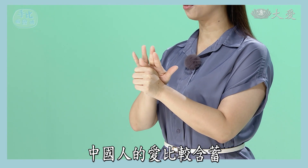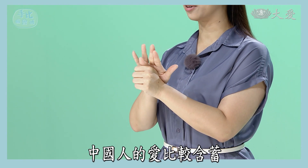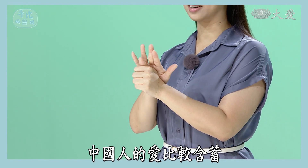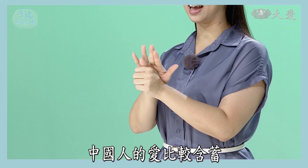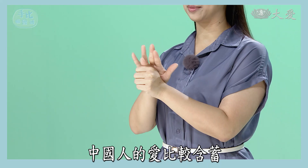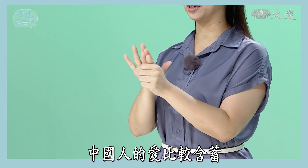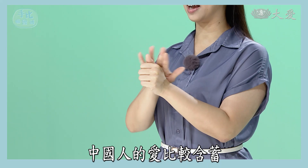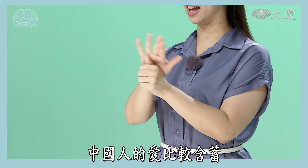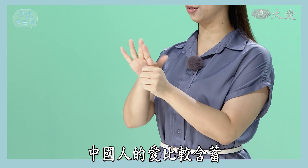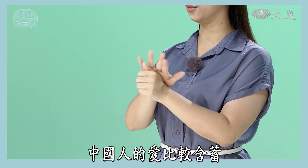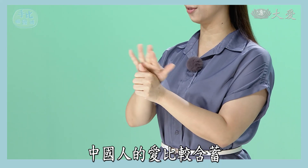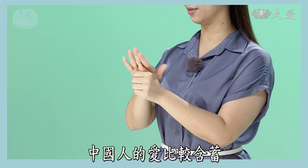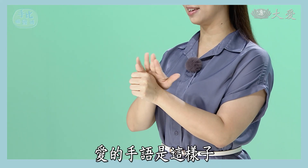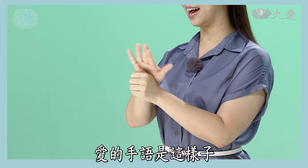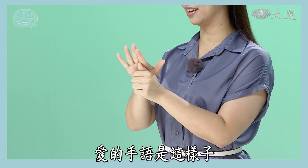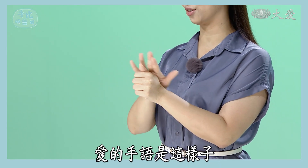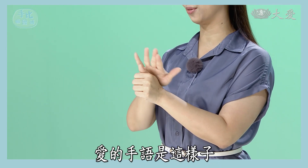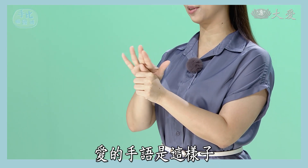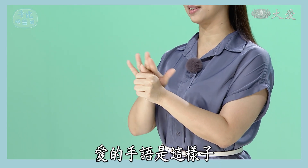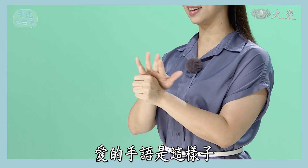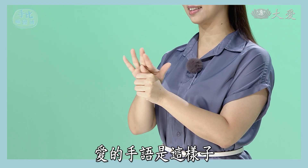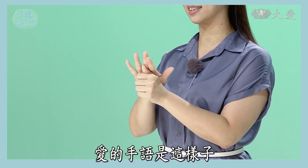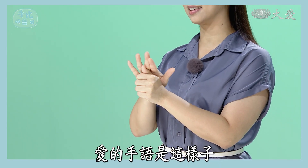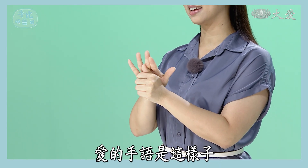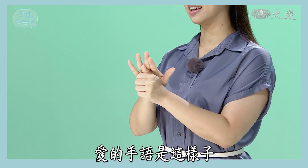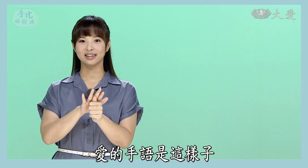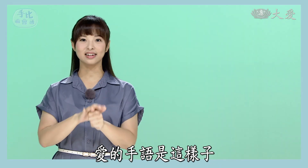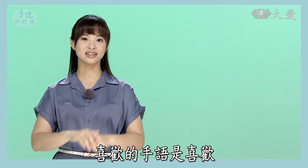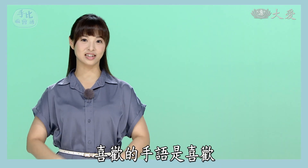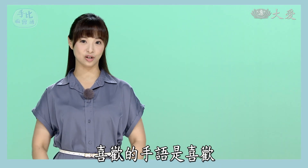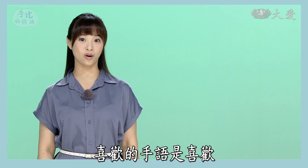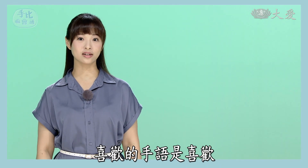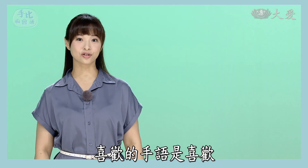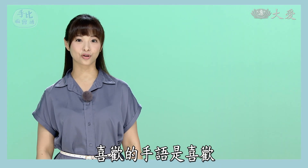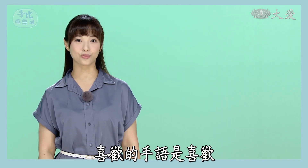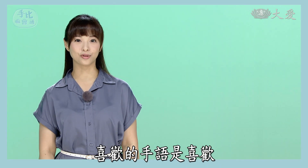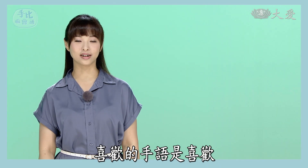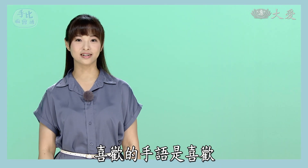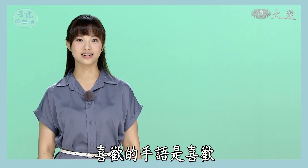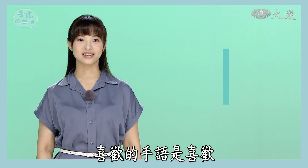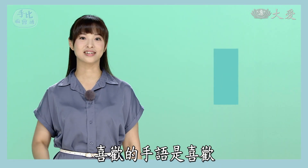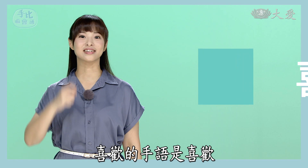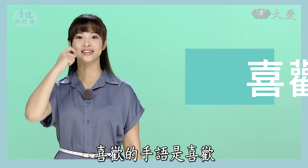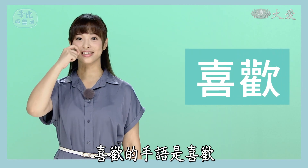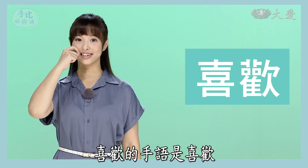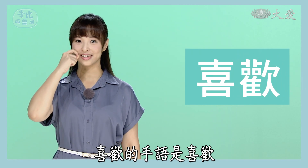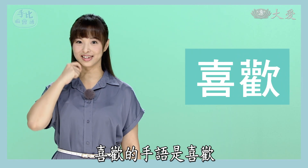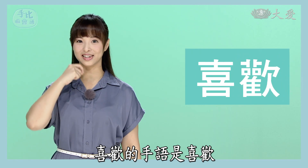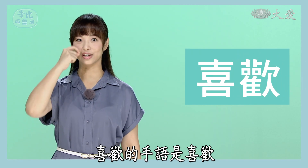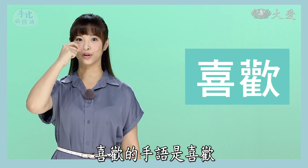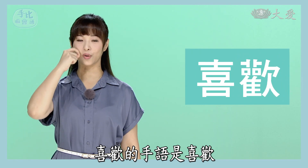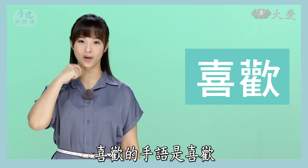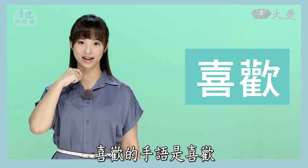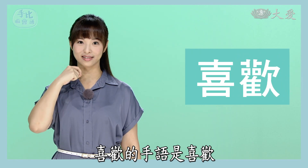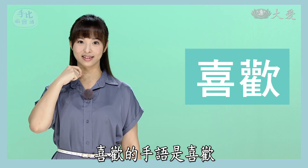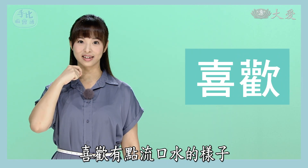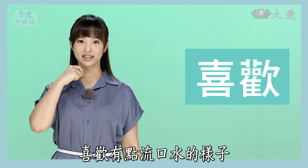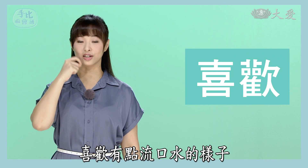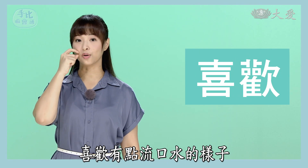人的爱比较含蓄，所以爱的手语是这样子。那喜欢的手语呢是喜欢，喜欢